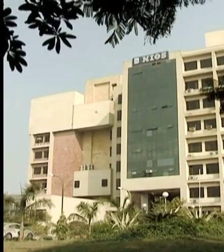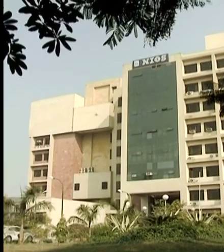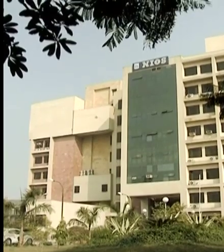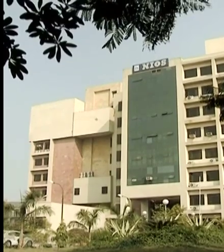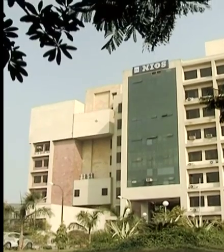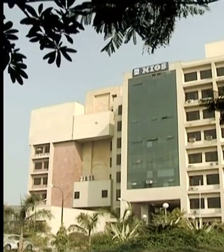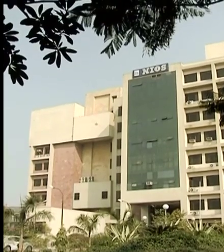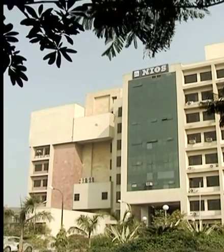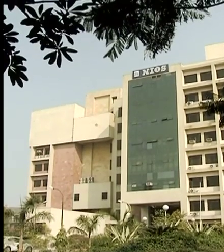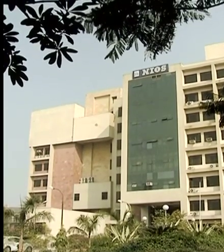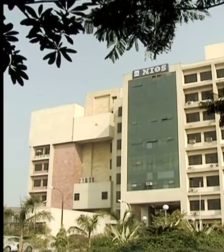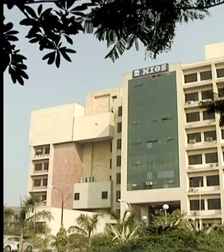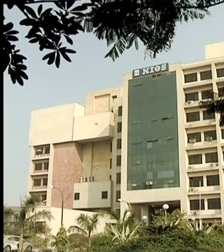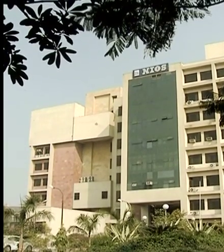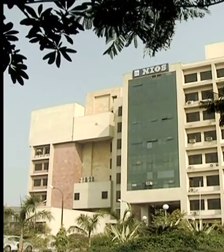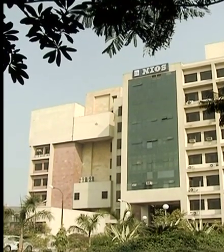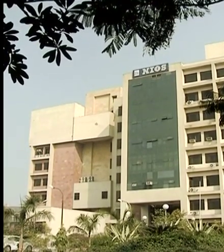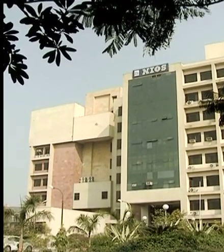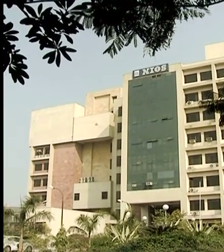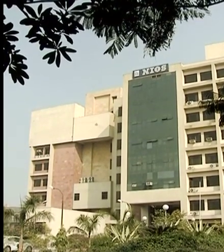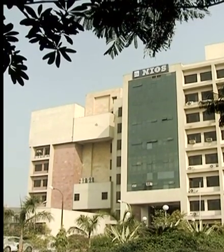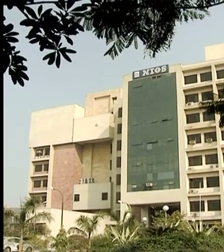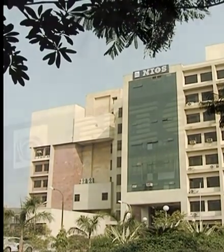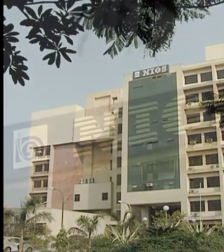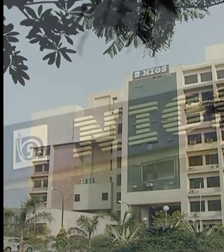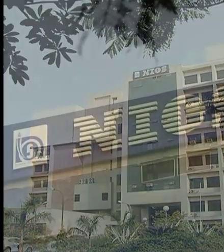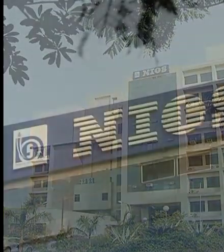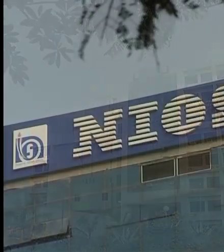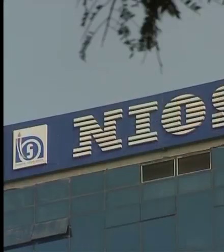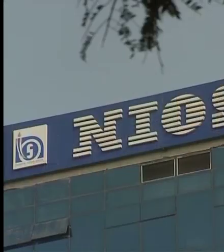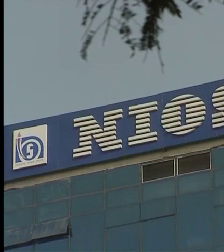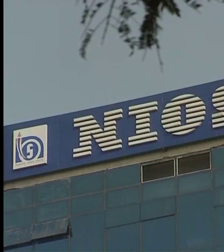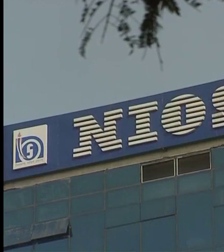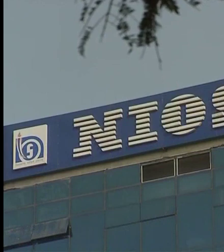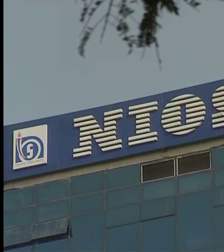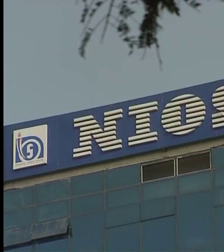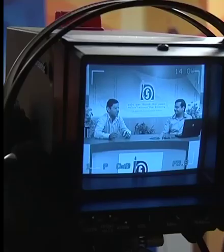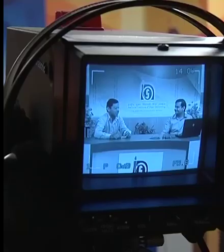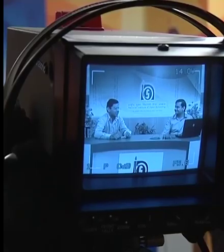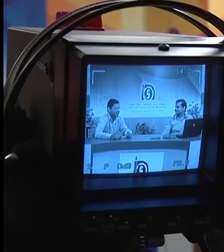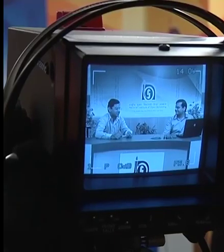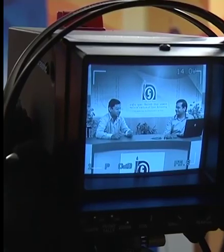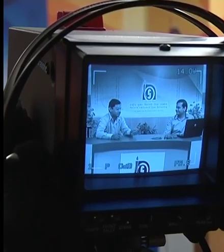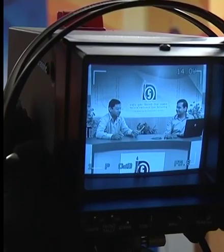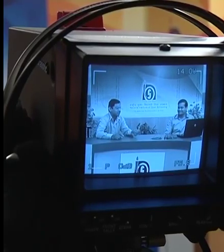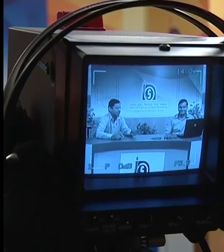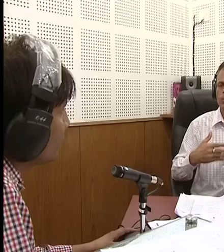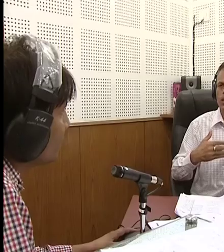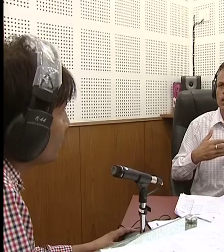यानी नेशनल इंस्टीट्यूट ऑफ ओपन स्कूलिंग। NIOS ने एक लंबा सफर तय किया है, लेकिन